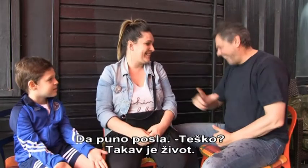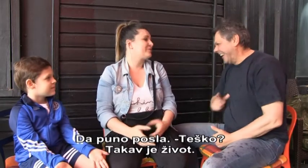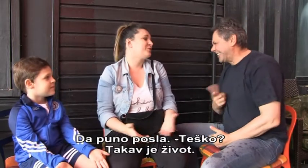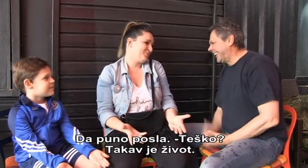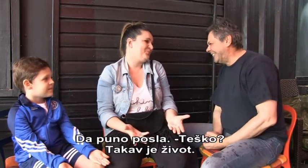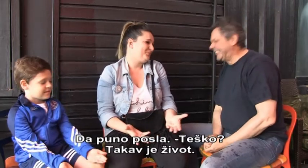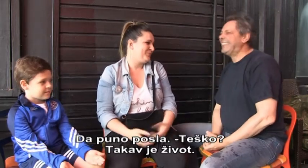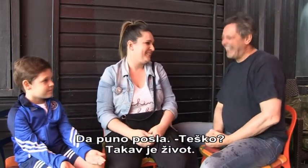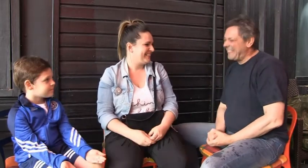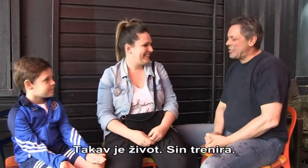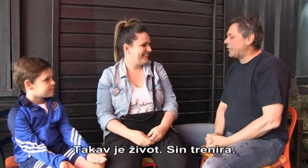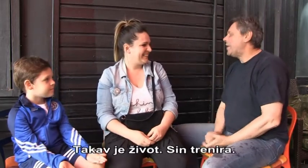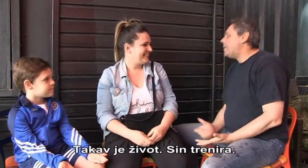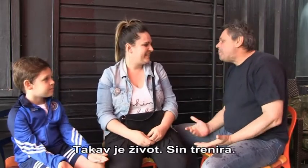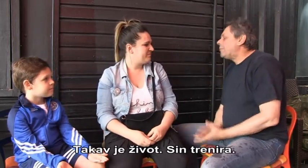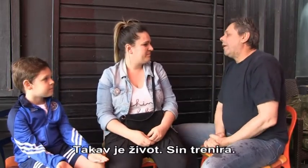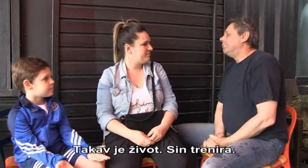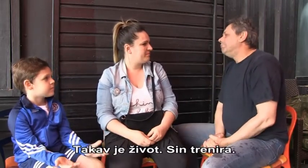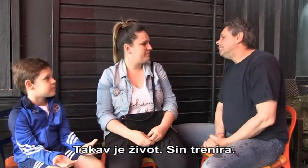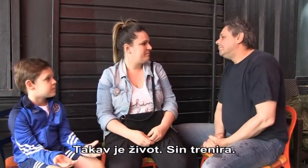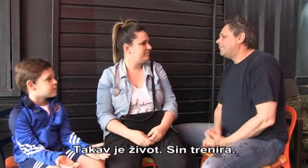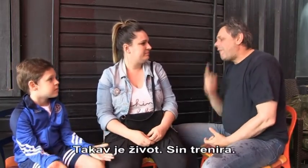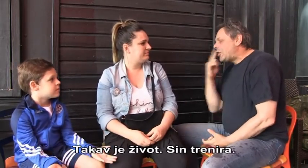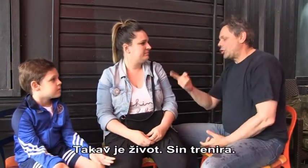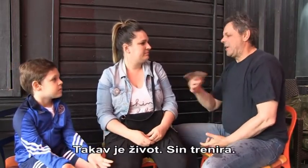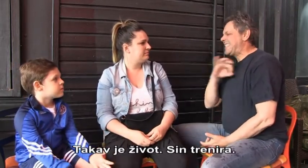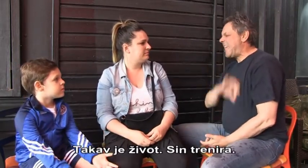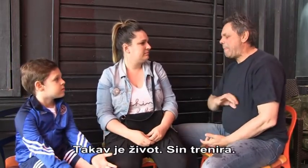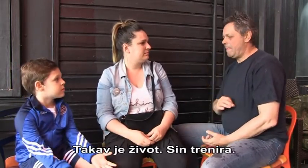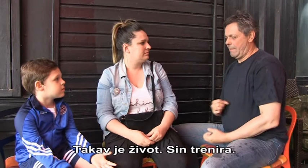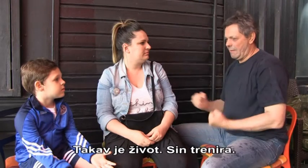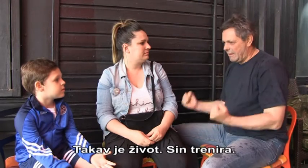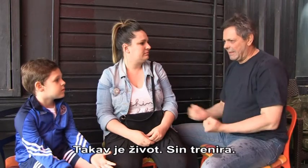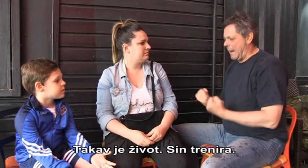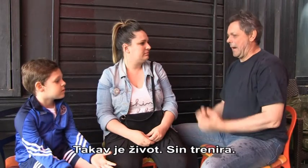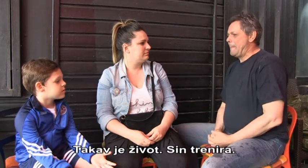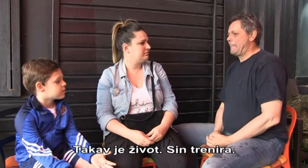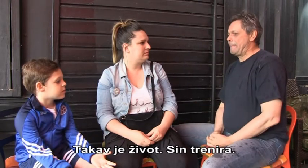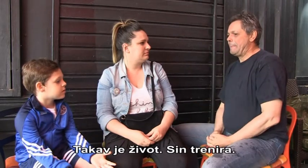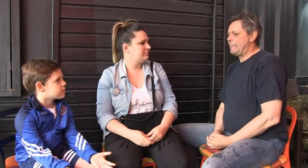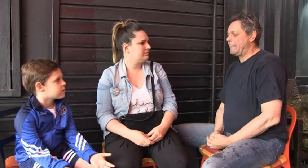Takav je život. Takav je život. Viš, sin trenira.